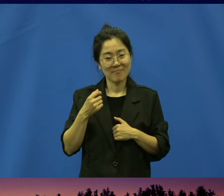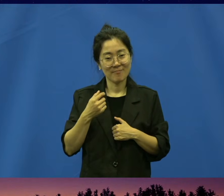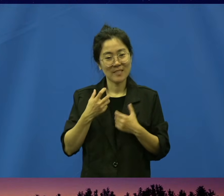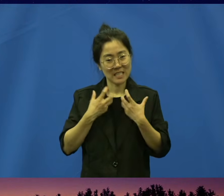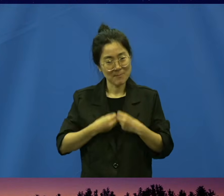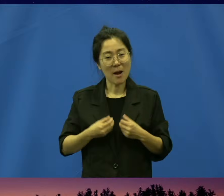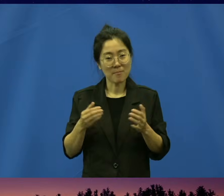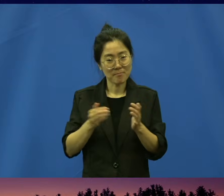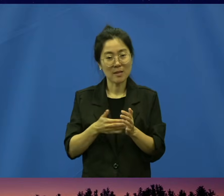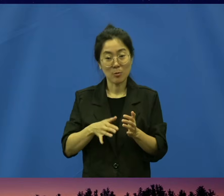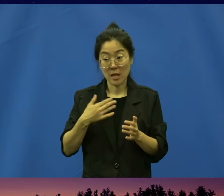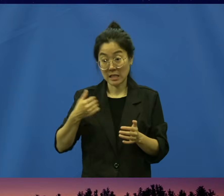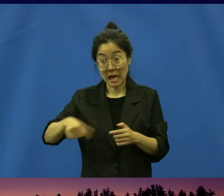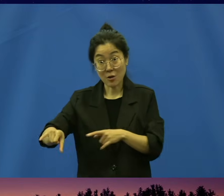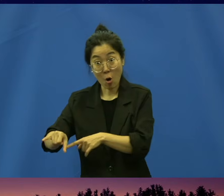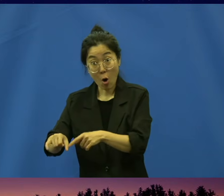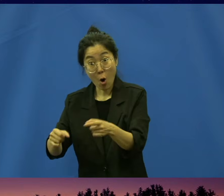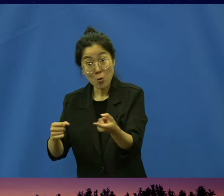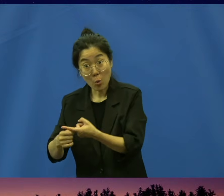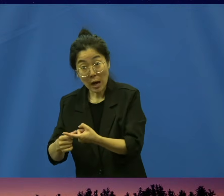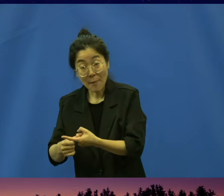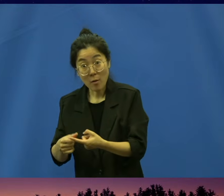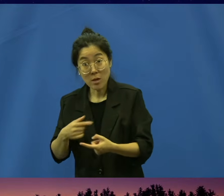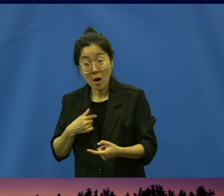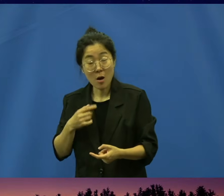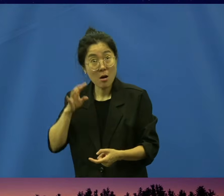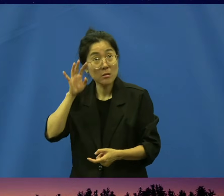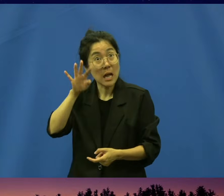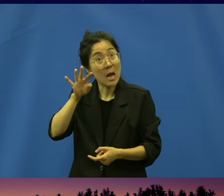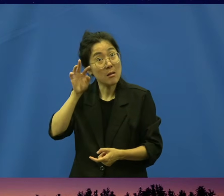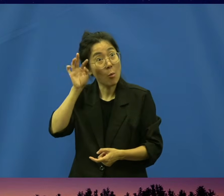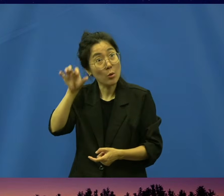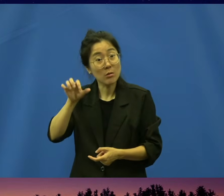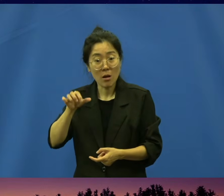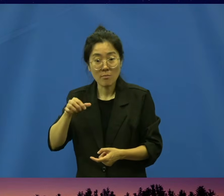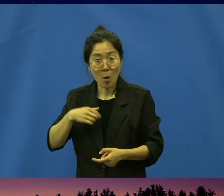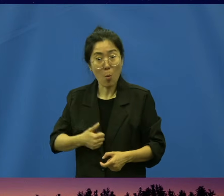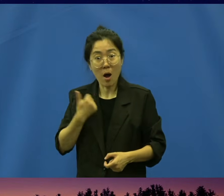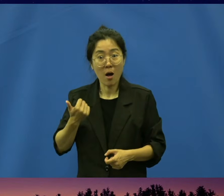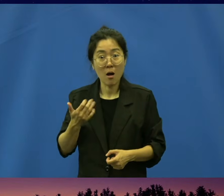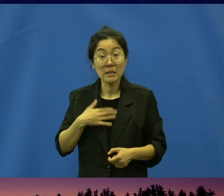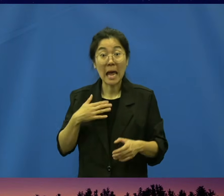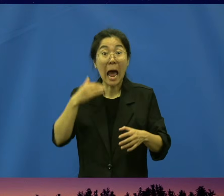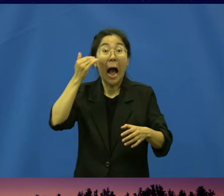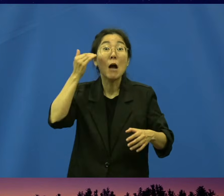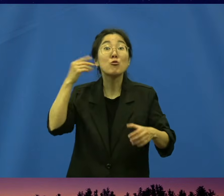상한 겁니다. 그런데 우리가 다 지금 50나라 사람이 한 군데 모여 있다니까요.